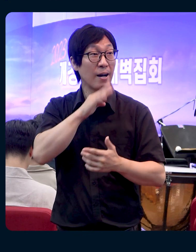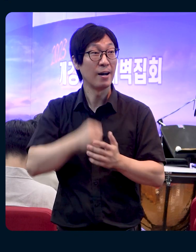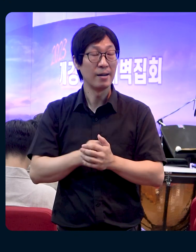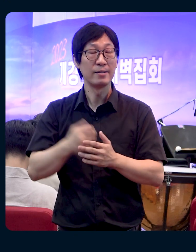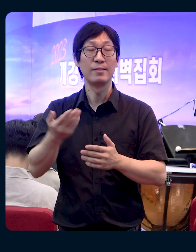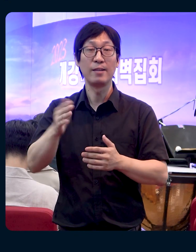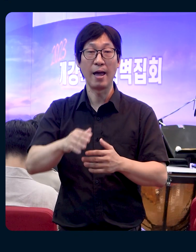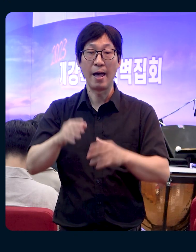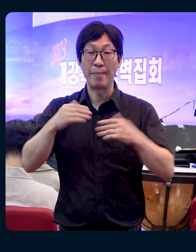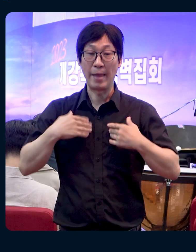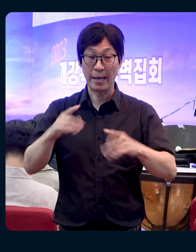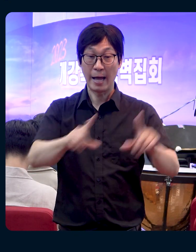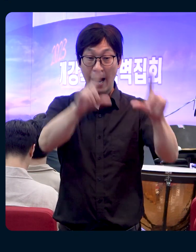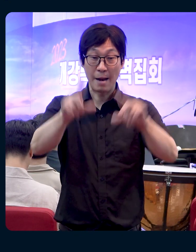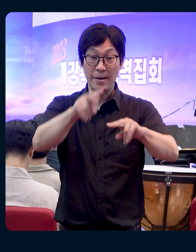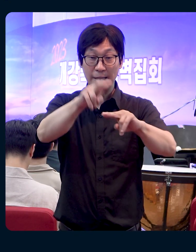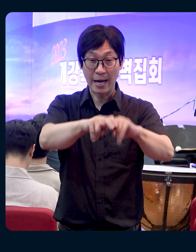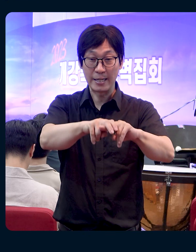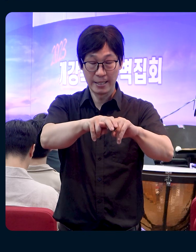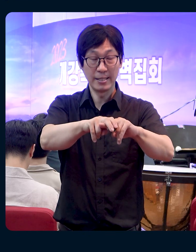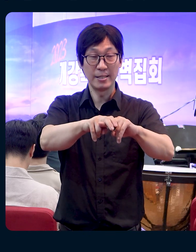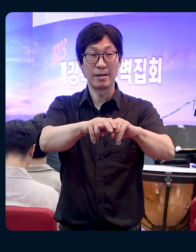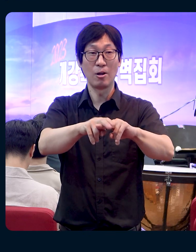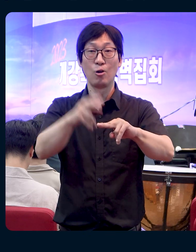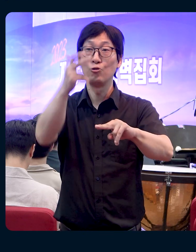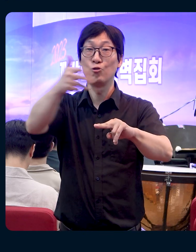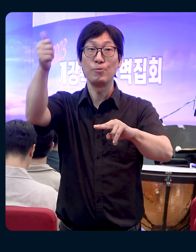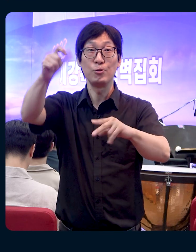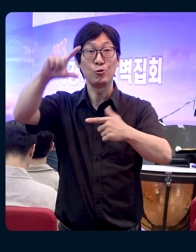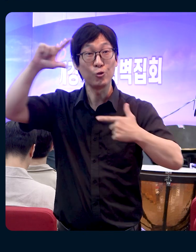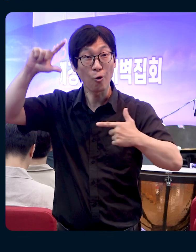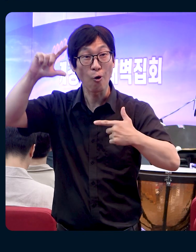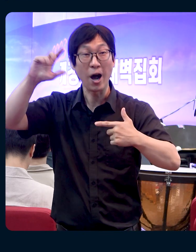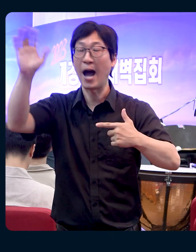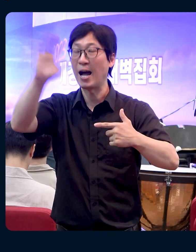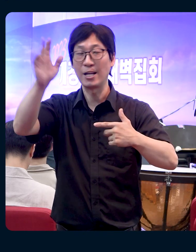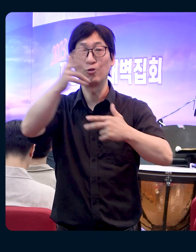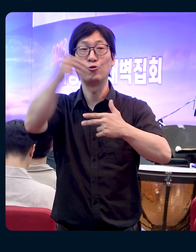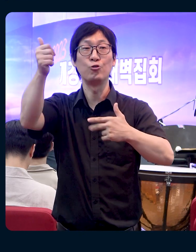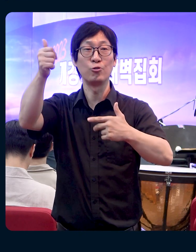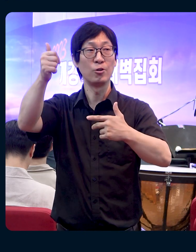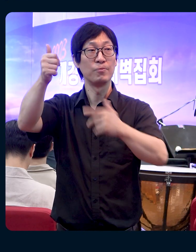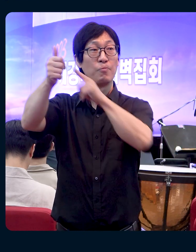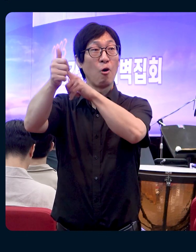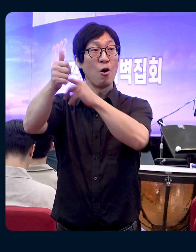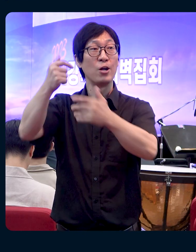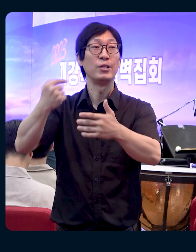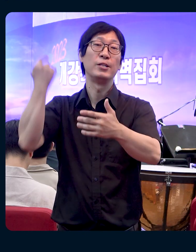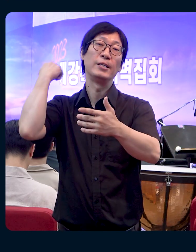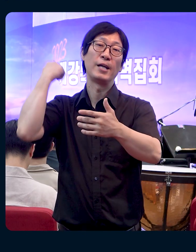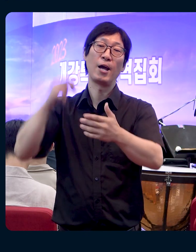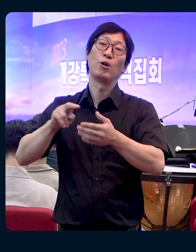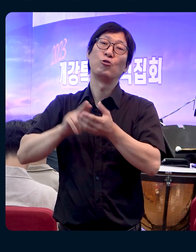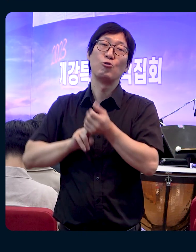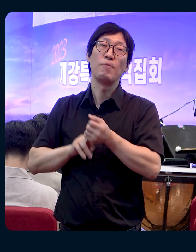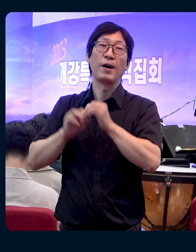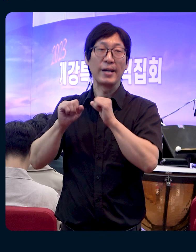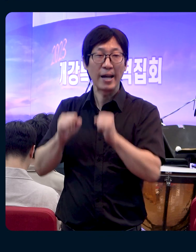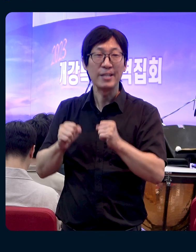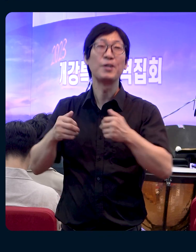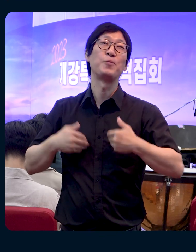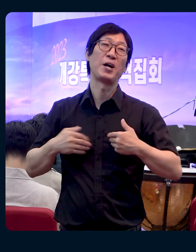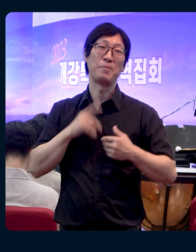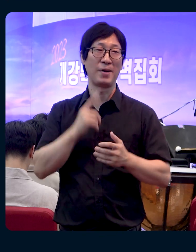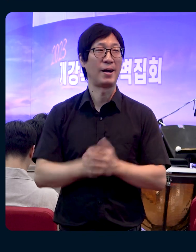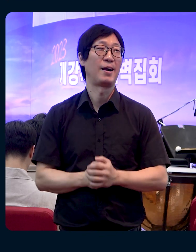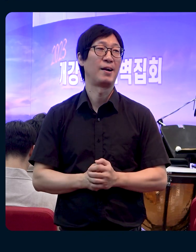현장은요, 주님이 전면에 드러나는 것이 아니라 오히려 주님은 뒤에 숨어 있는 요인이 되는 것이 훨씬 더 맞을 수